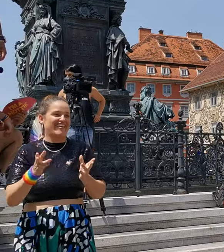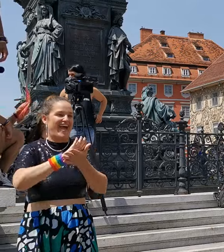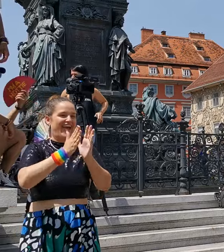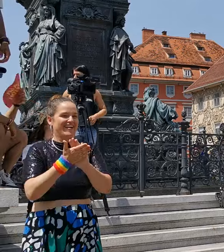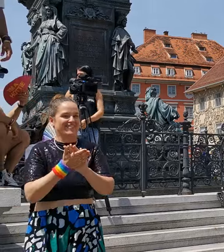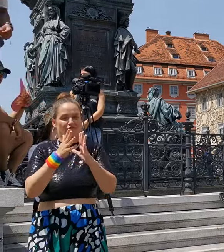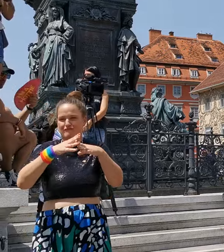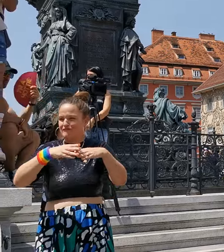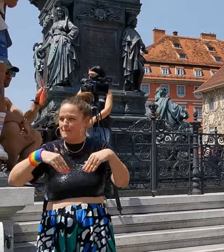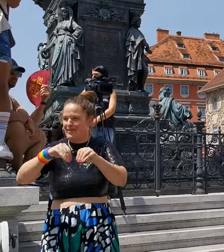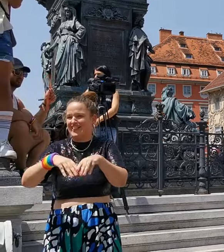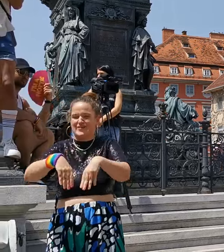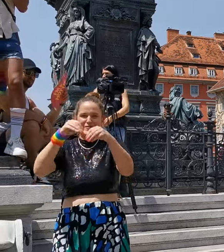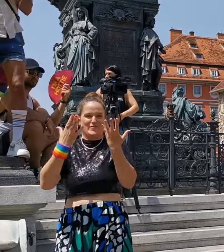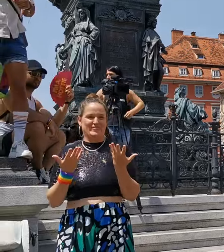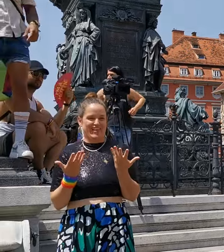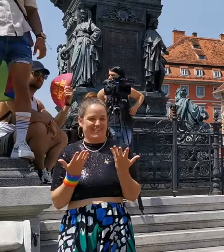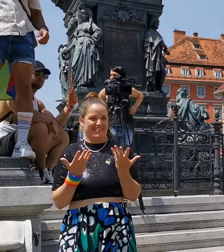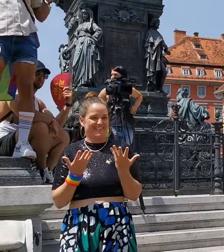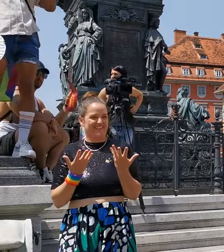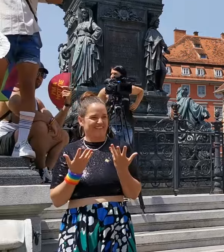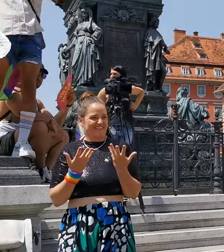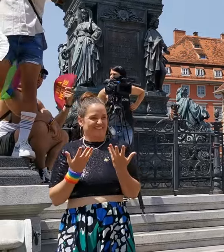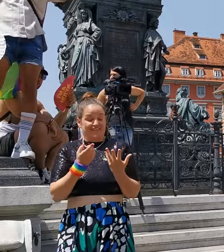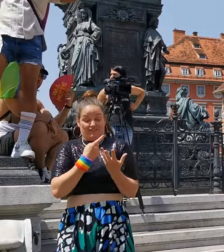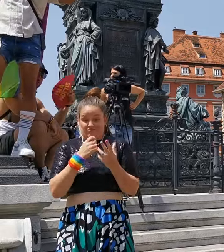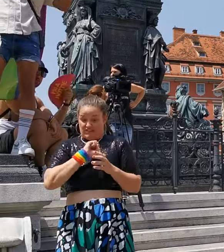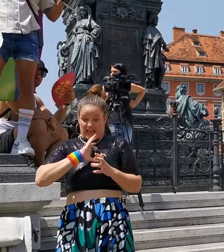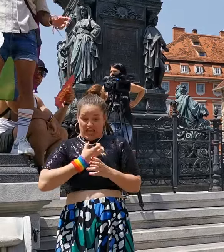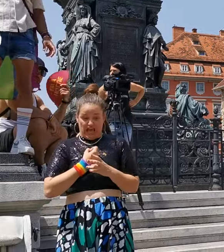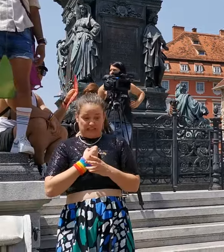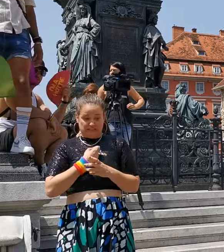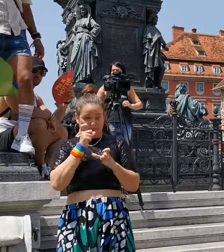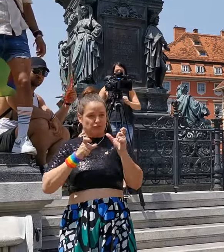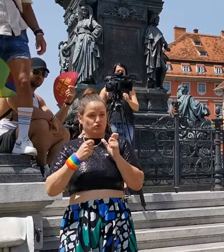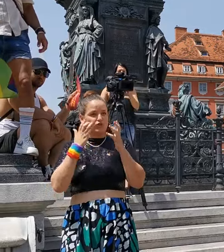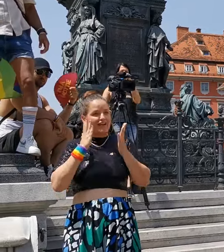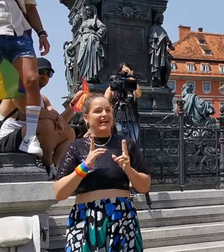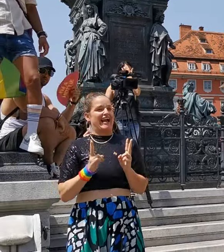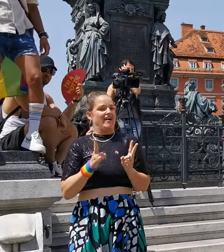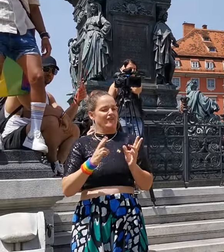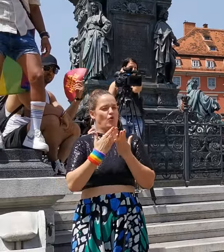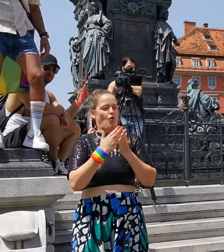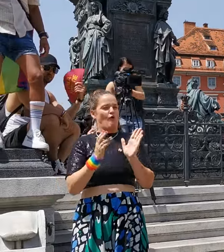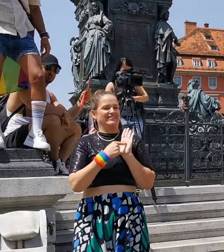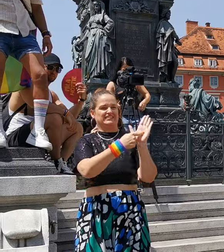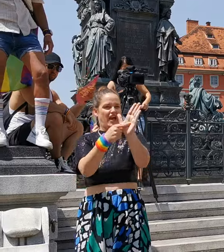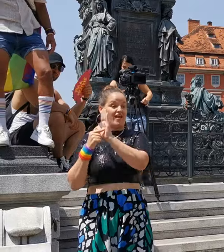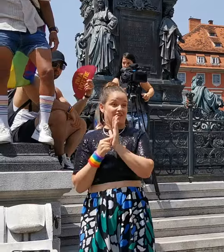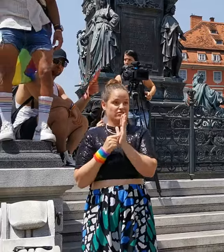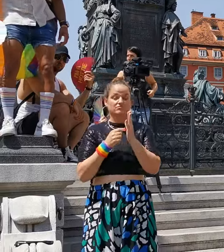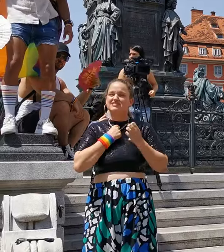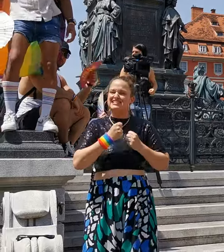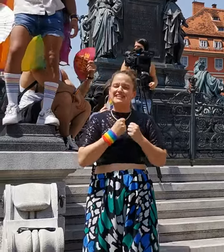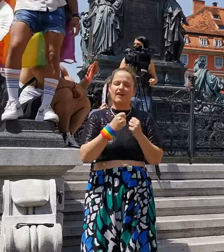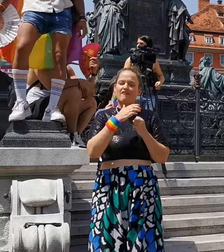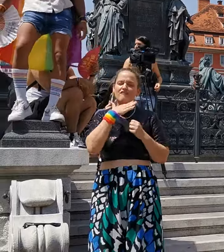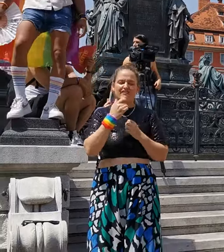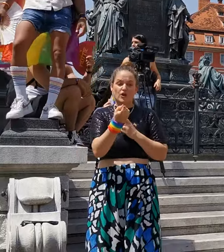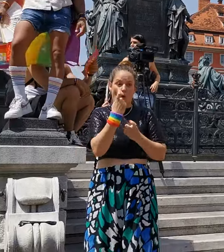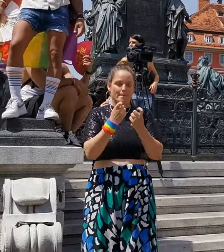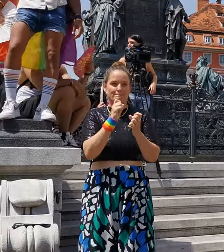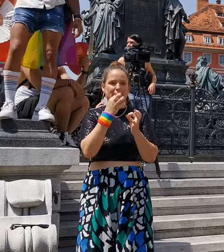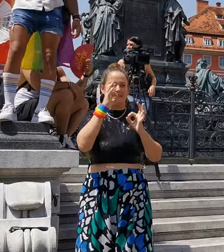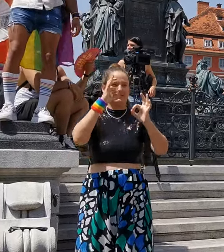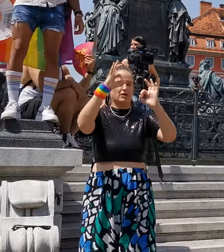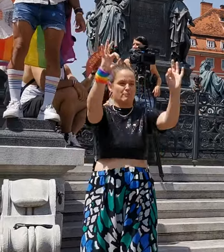gründen. Transidentitäten waren noch nie so sichtbar wie jetzt und es wird sicher noch viel mehr in den nächsten Jahren passieren. Die AIDS-Pandemie